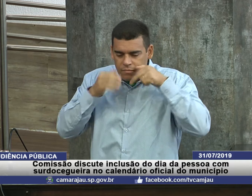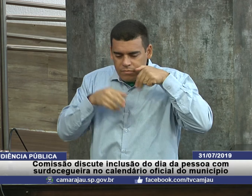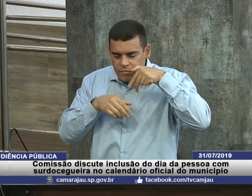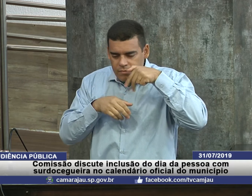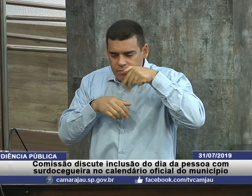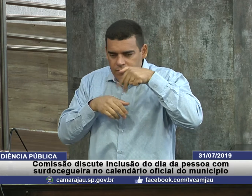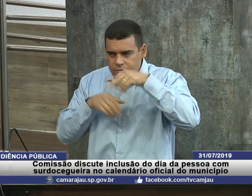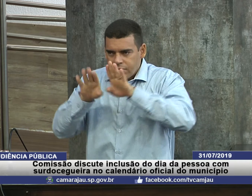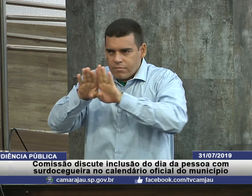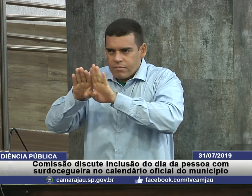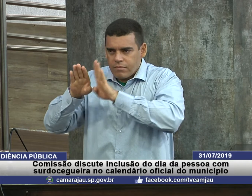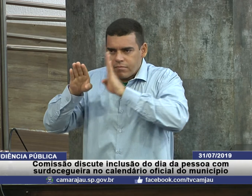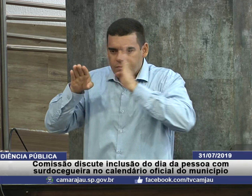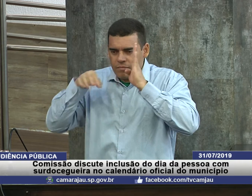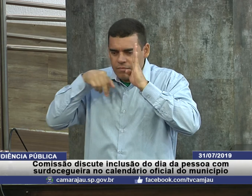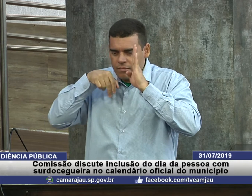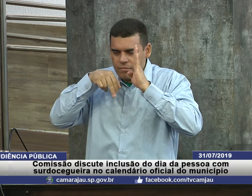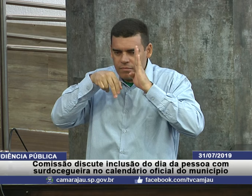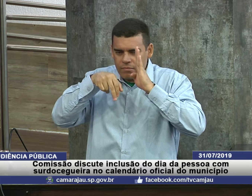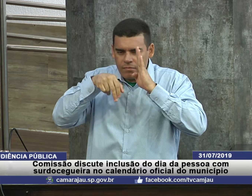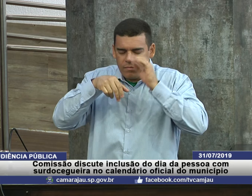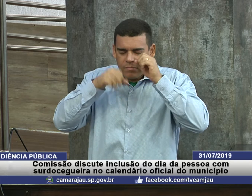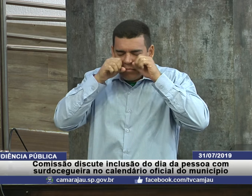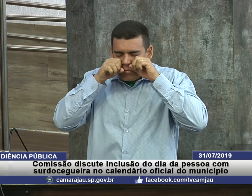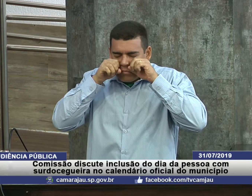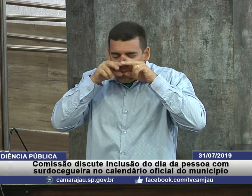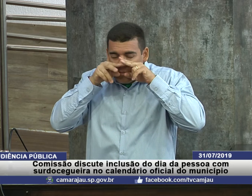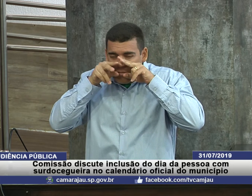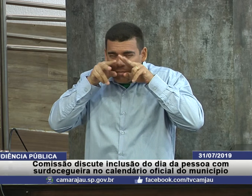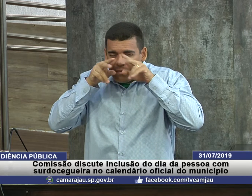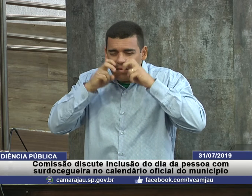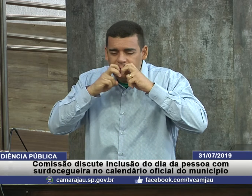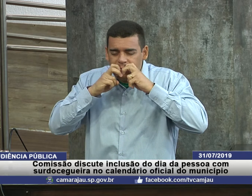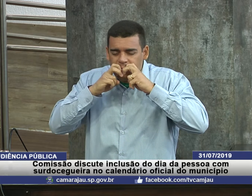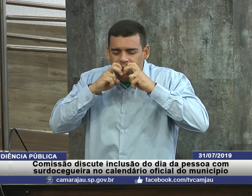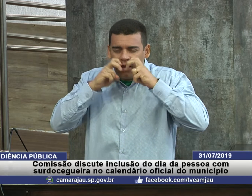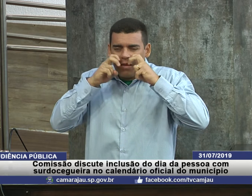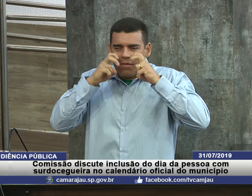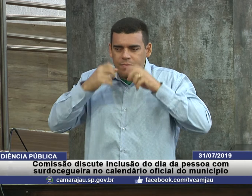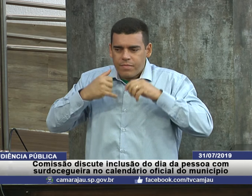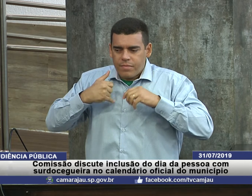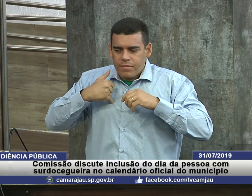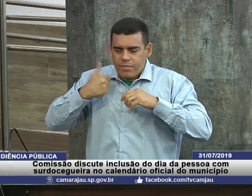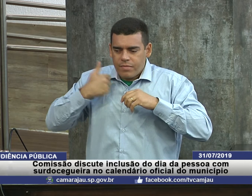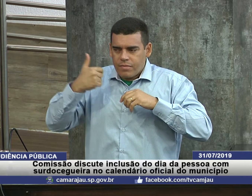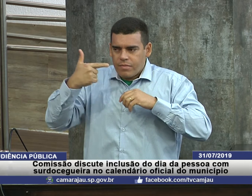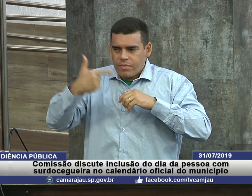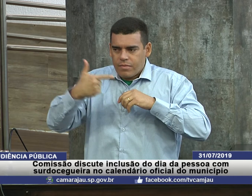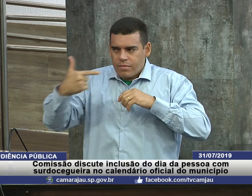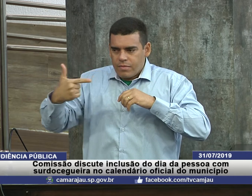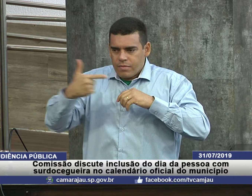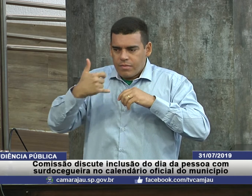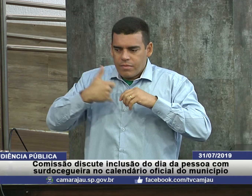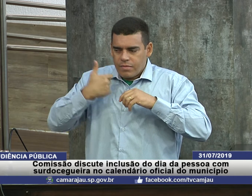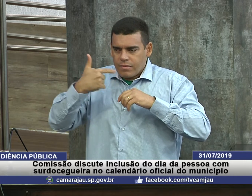Teve uma manhã que eu acordei para ir ao banheiro, fui ao banheiro, aí a hora